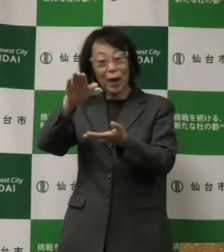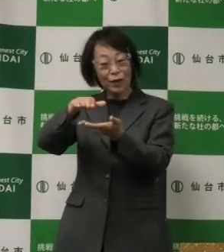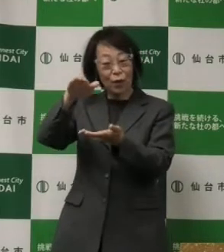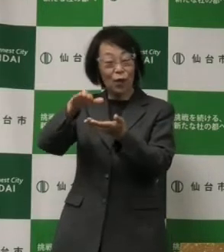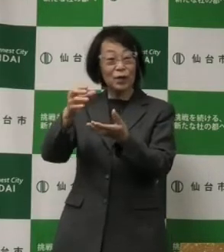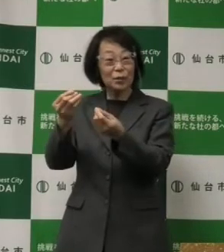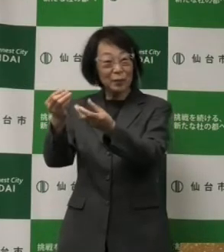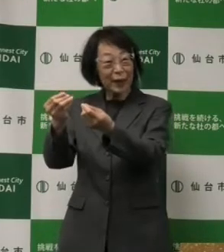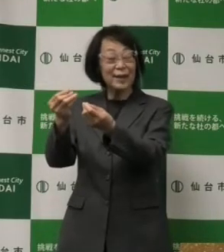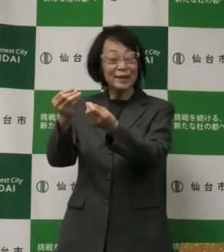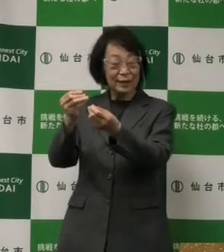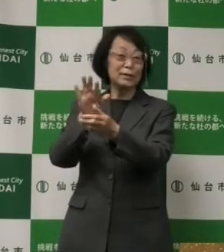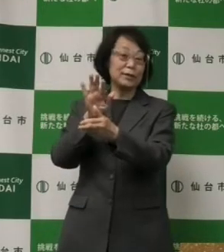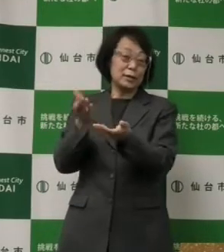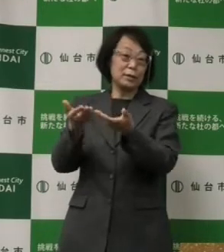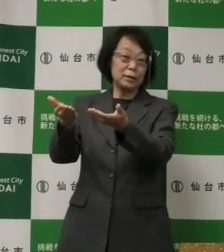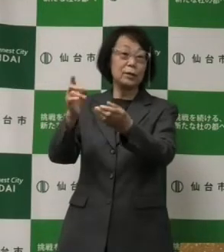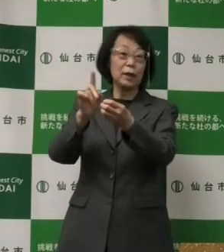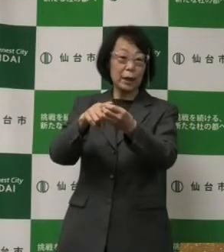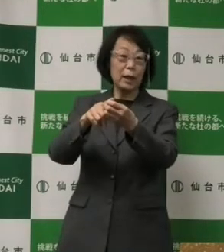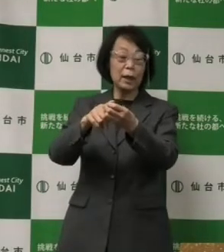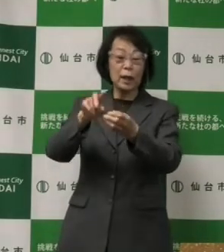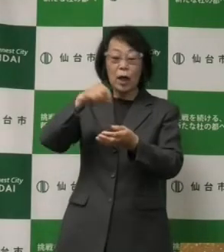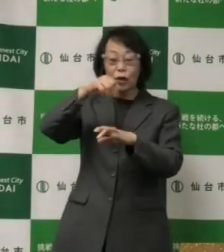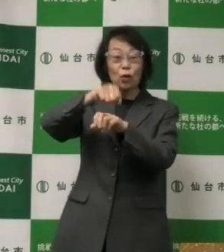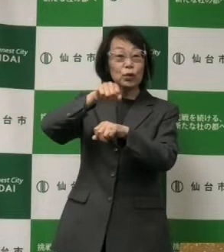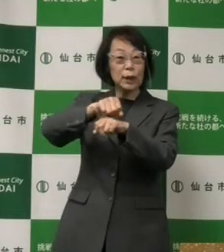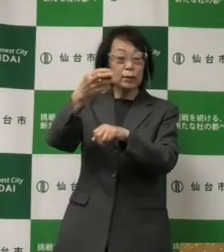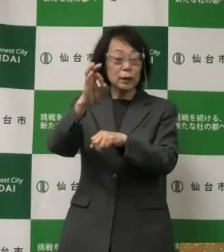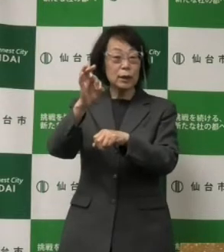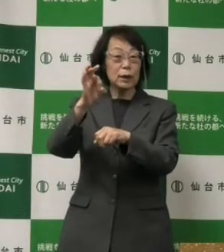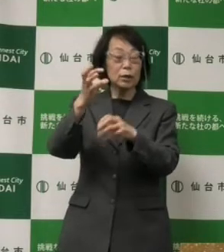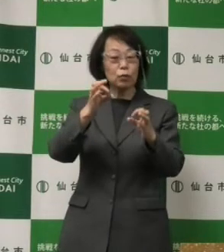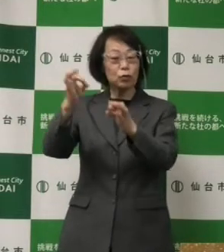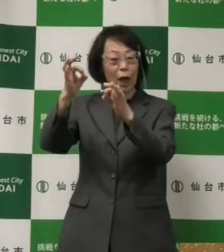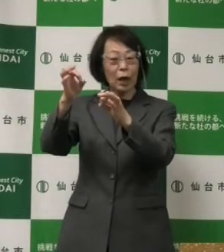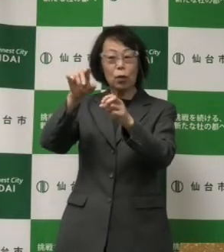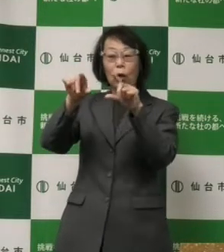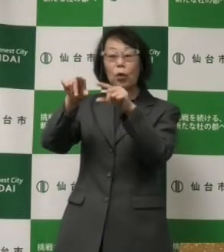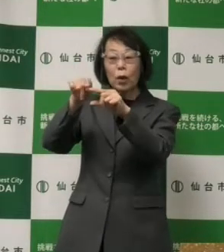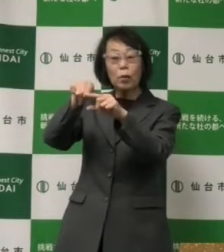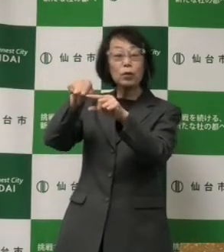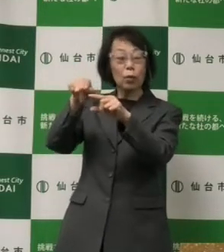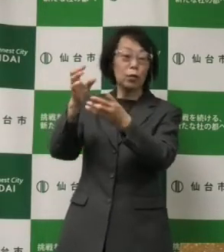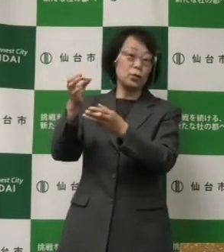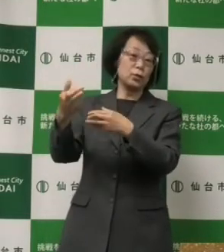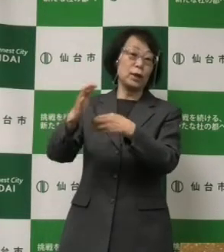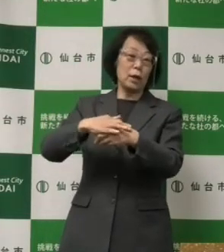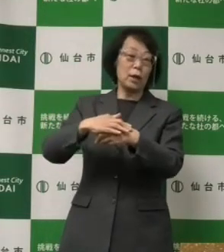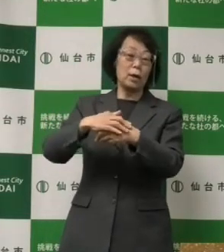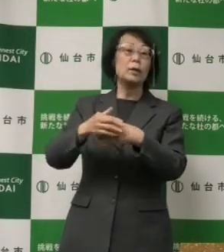校給食を提供するために、食材料費等の物価上昇分に相当する費用を追加しています